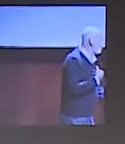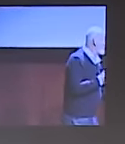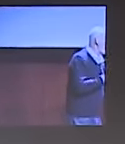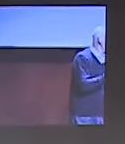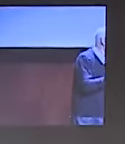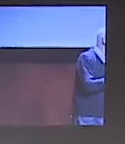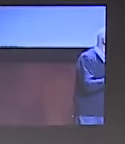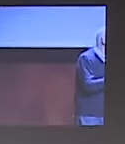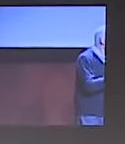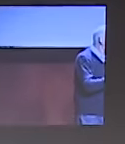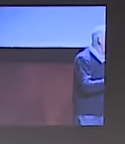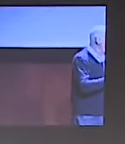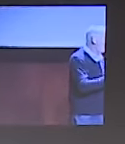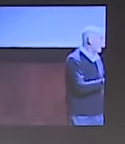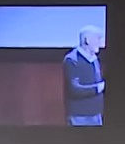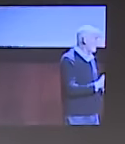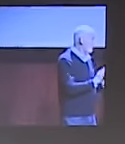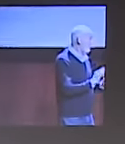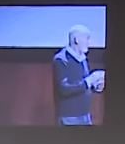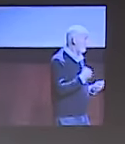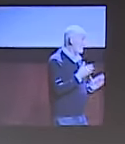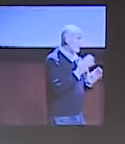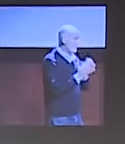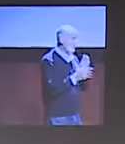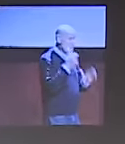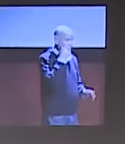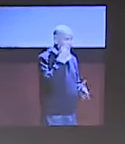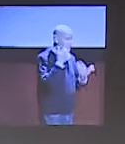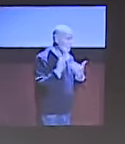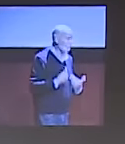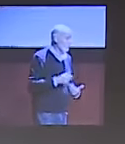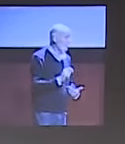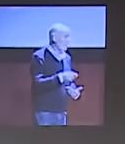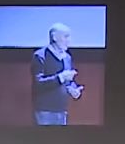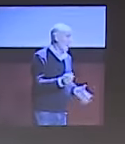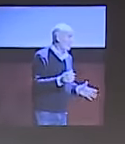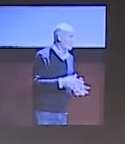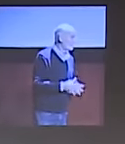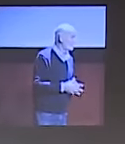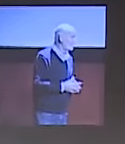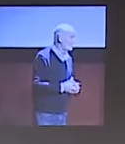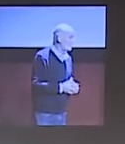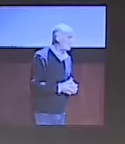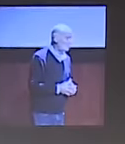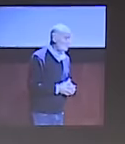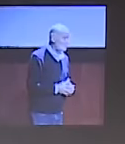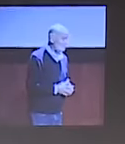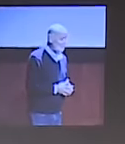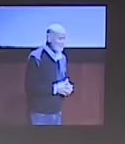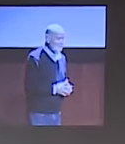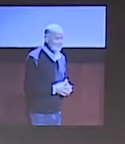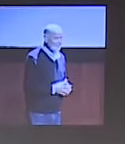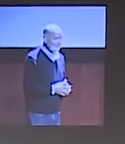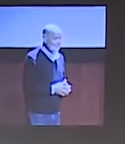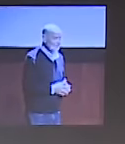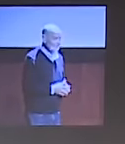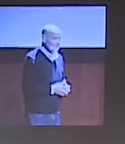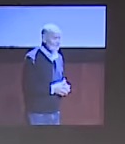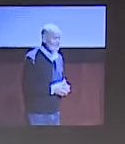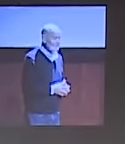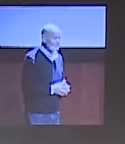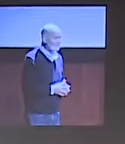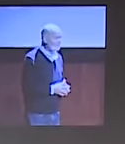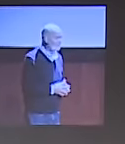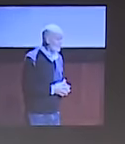placer ici, si ça vous convient. Je n'ai pas de PowerPoint, j'ai pas d'ordinateur. Donc, oui. Et Flora, je te mets donc ici, sur cette table-là,